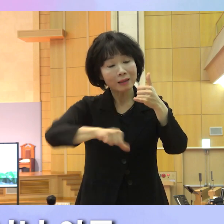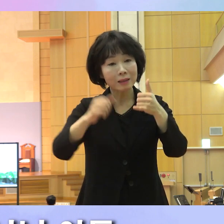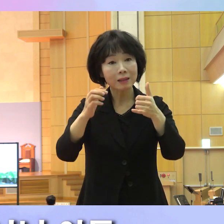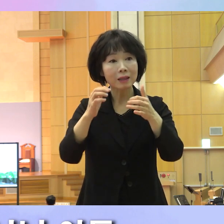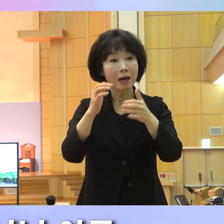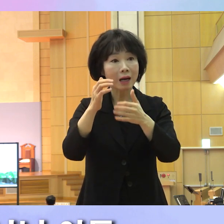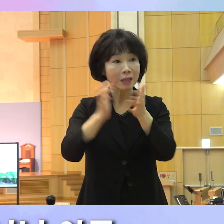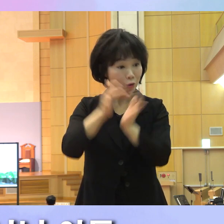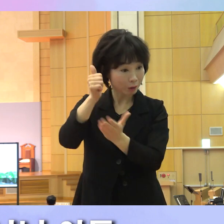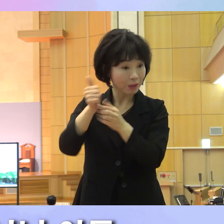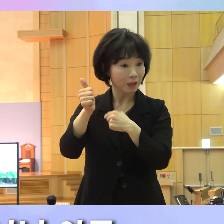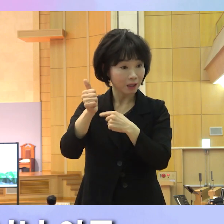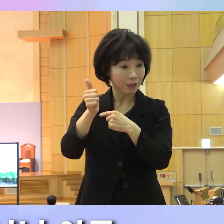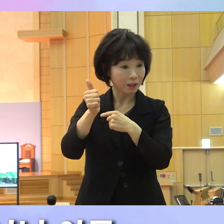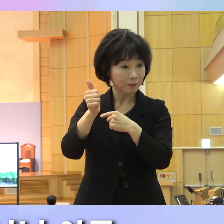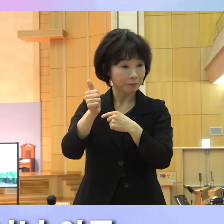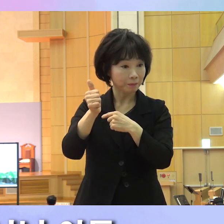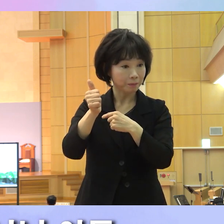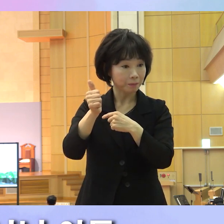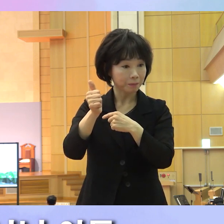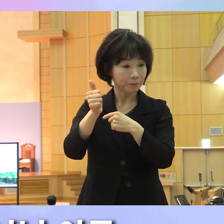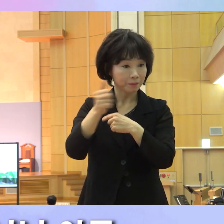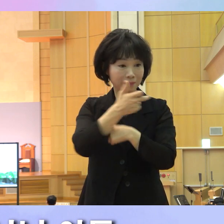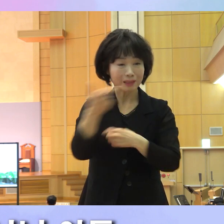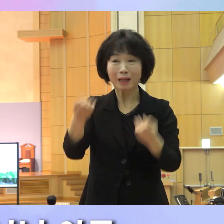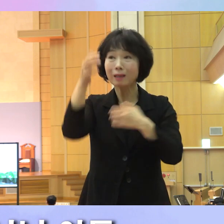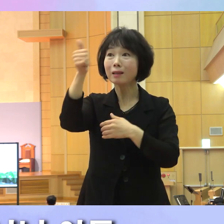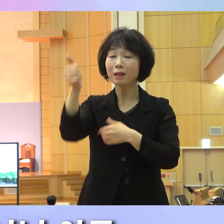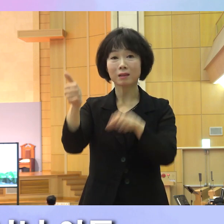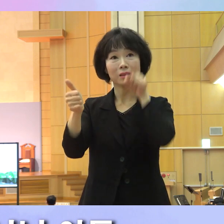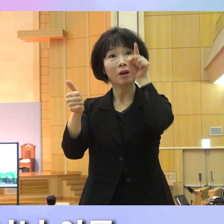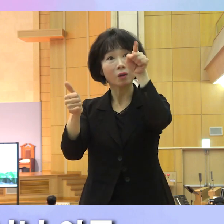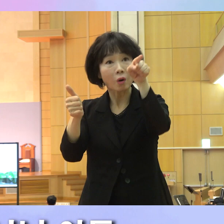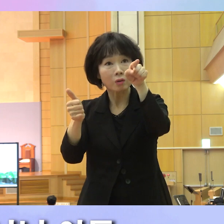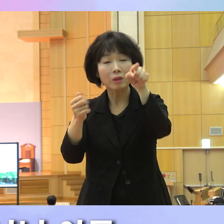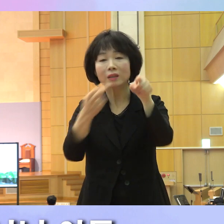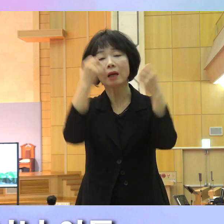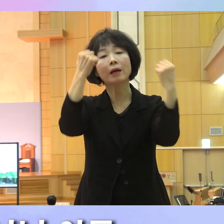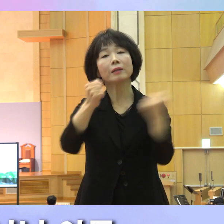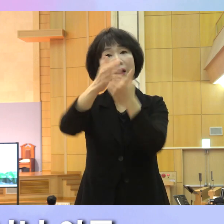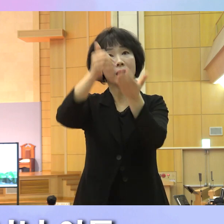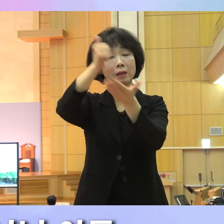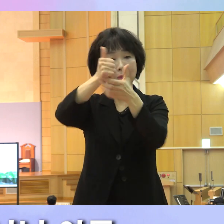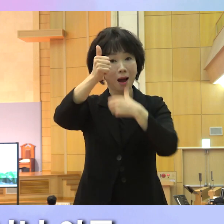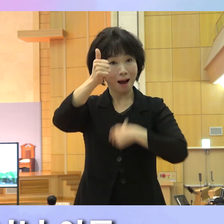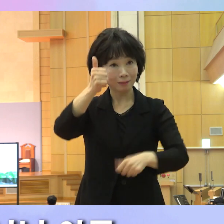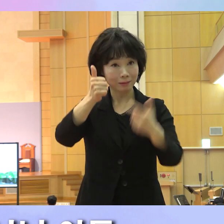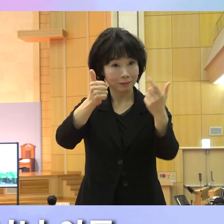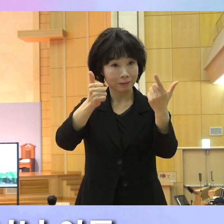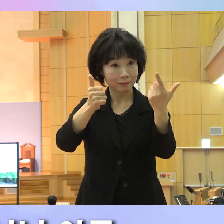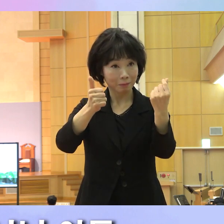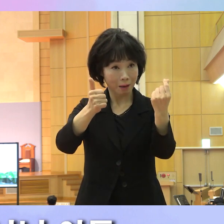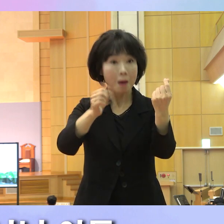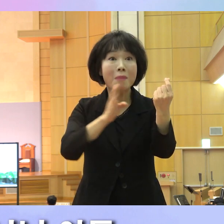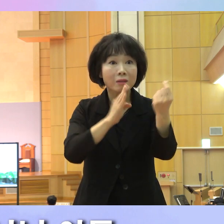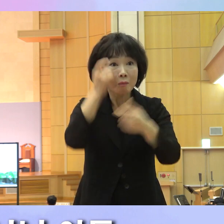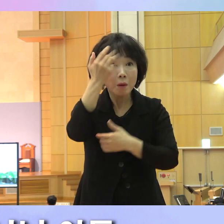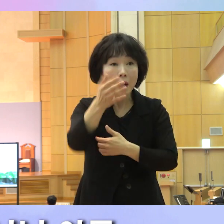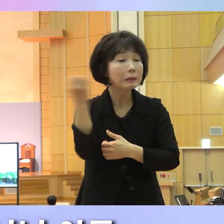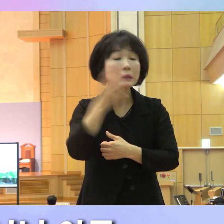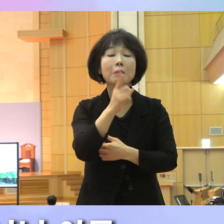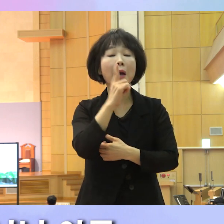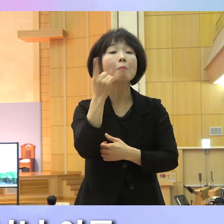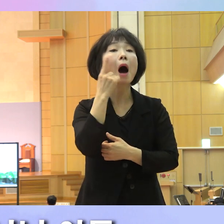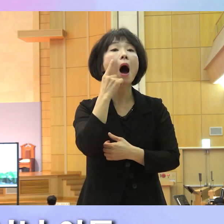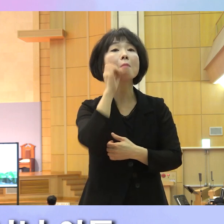대제사장이 예수님 보고 너는 살아계신 하나님의 아들 그리스도냐? 좀 말해봐!